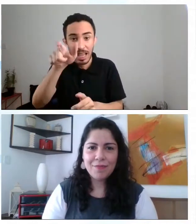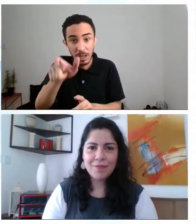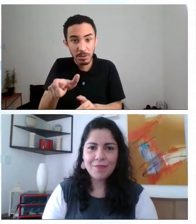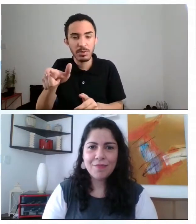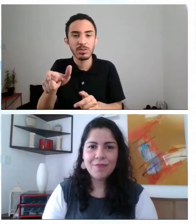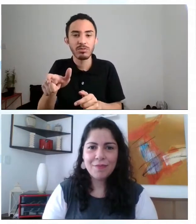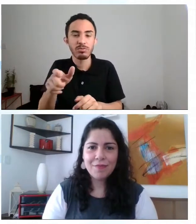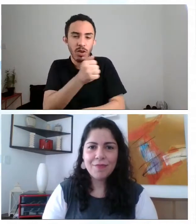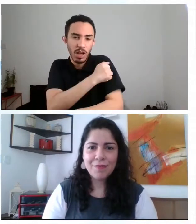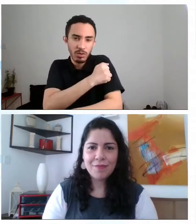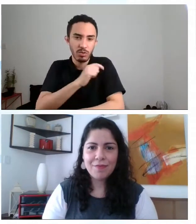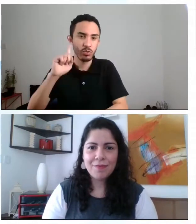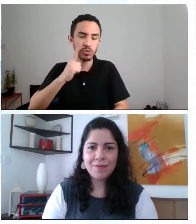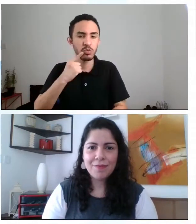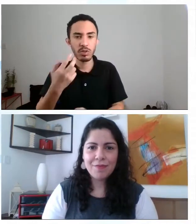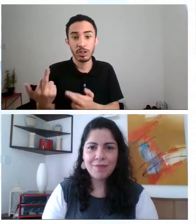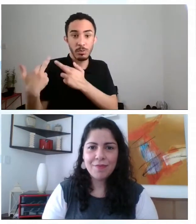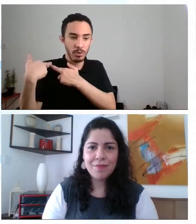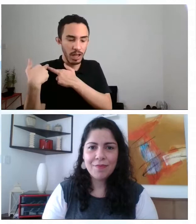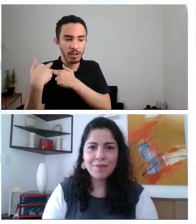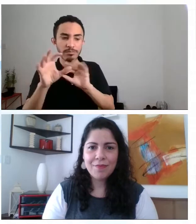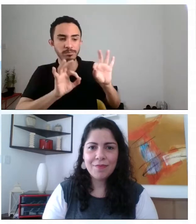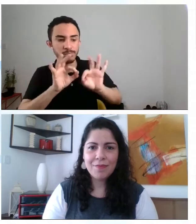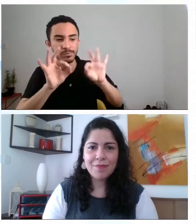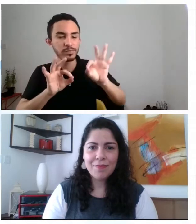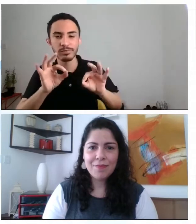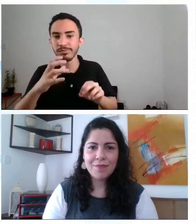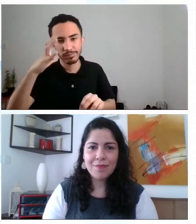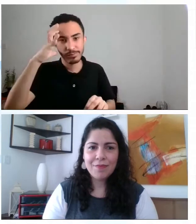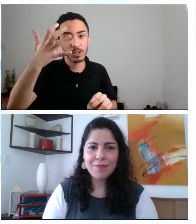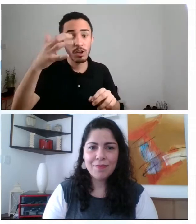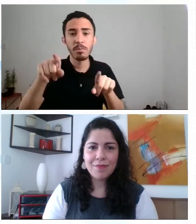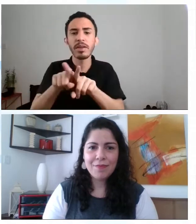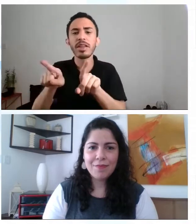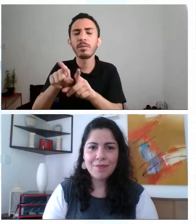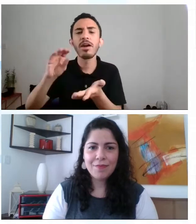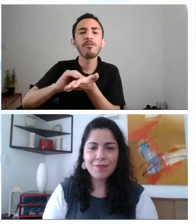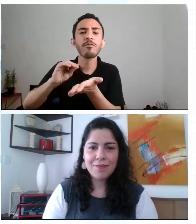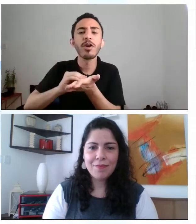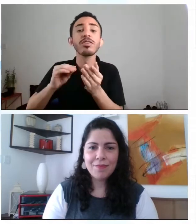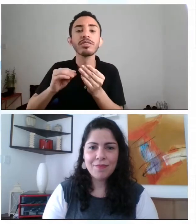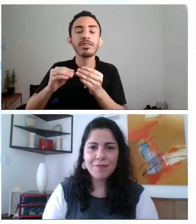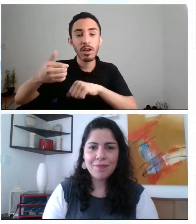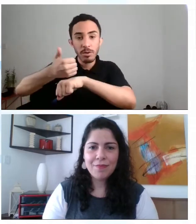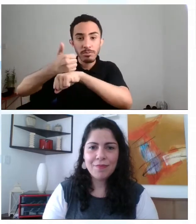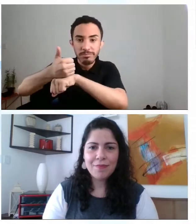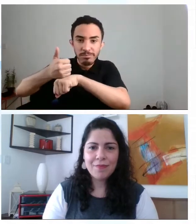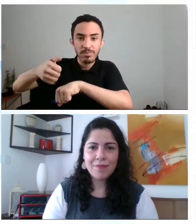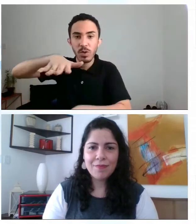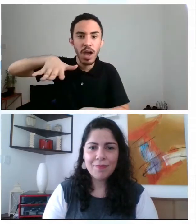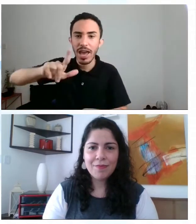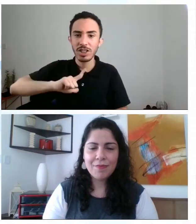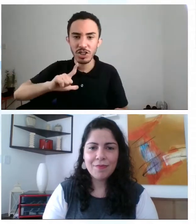demanda do aluno surdo, da pessoa surda, enfim, mas muito também por conta da disponibilidade de profissionais.